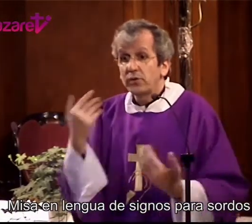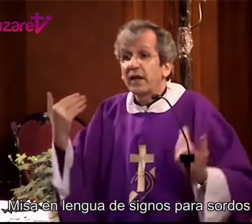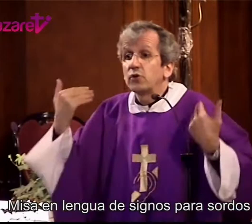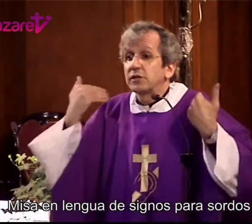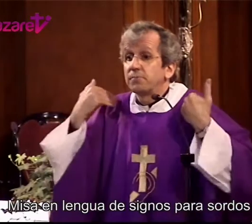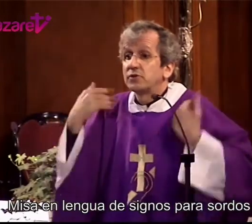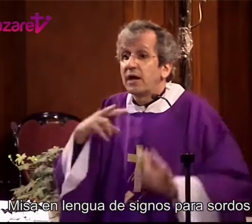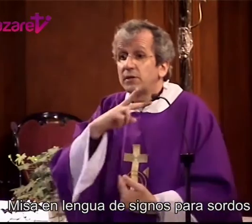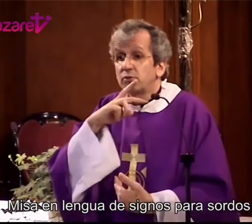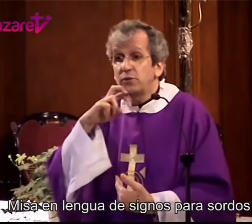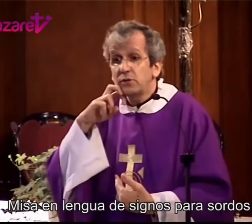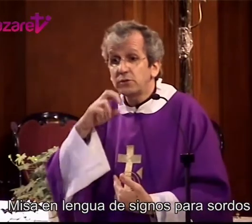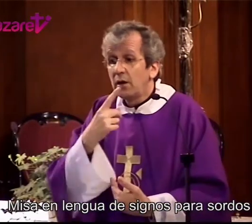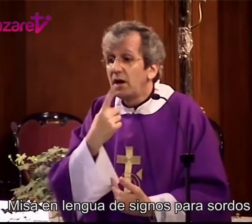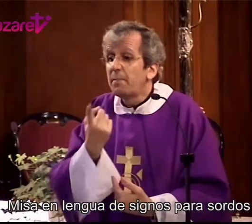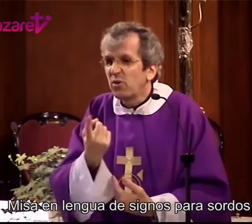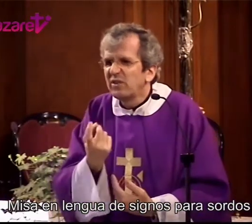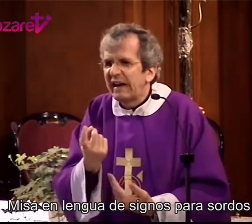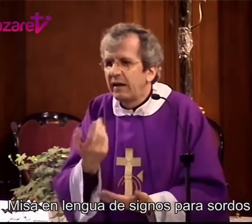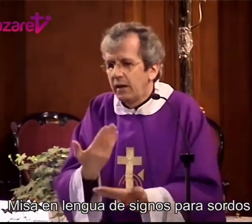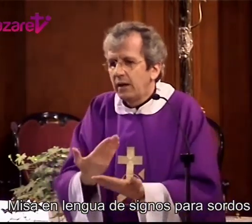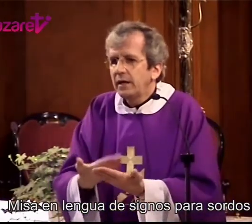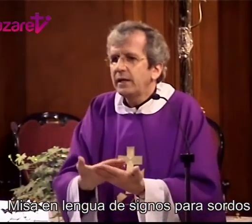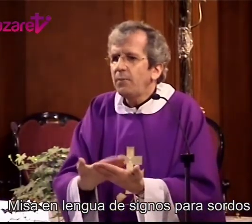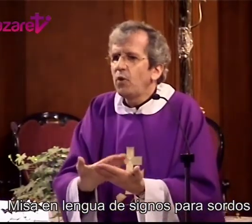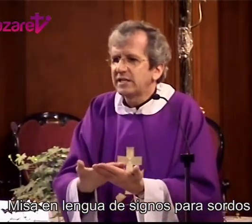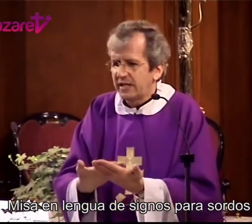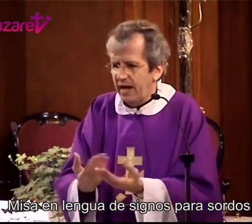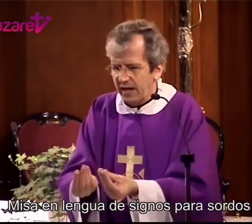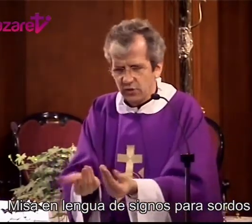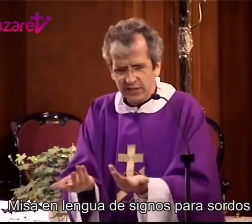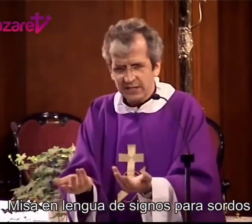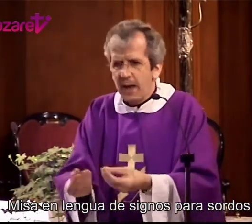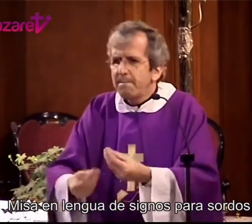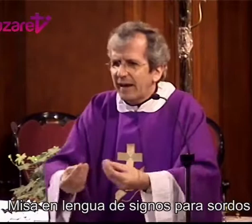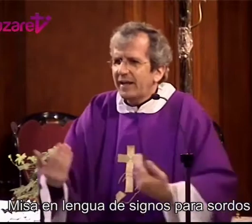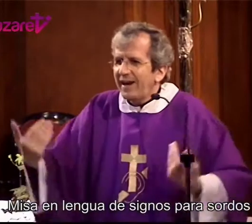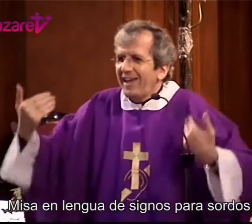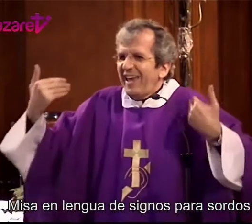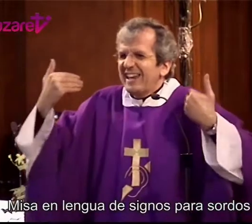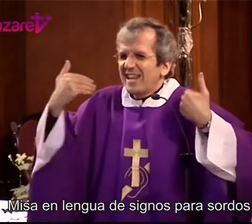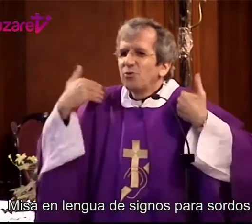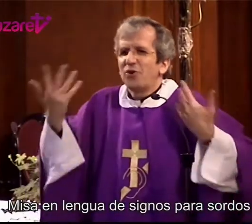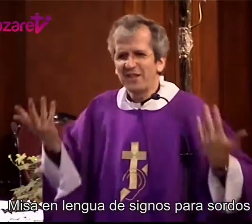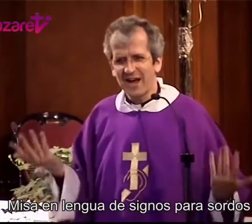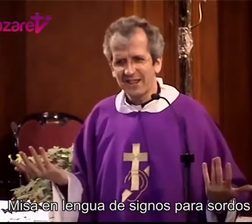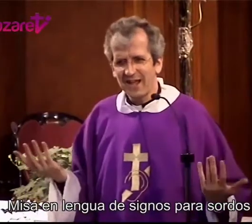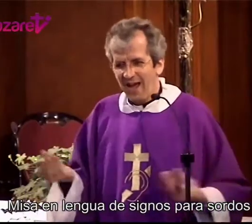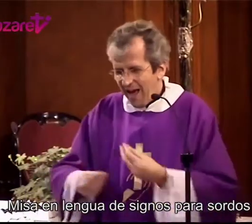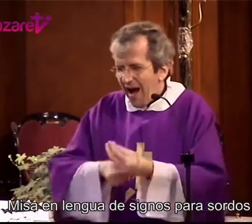que los responsables judíos le preguntan, ¿qué muestra nos das para tener esa autoridad?